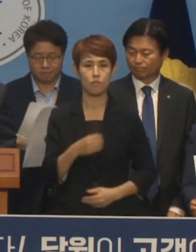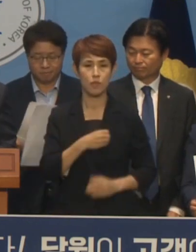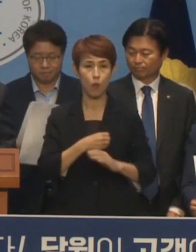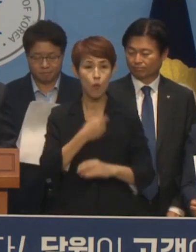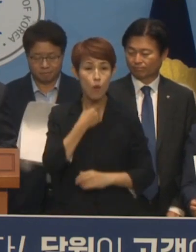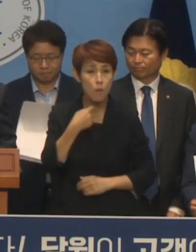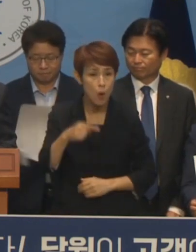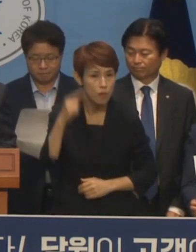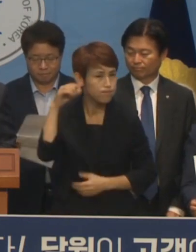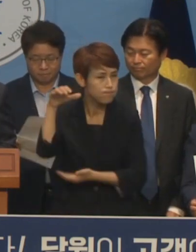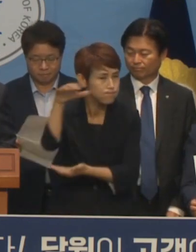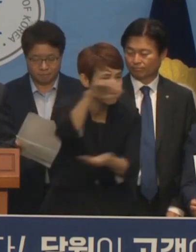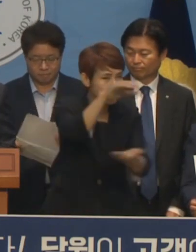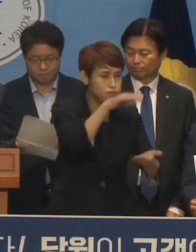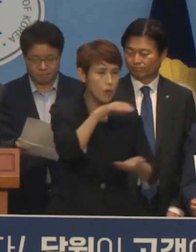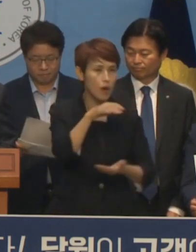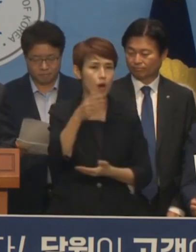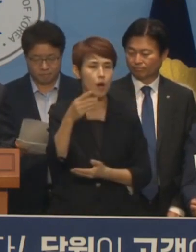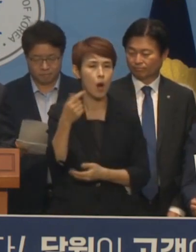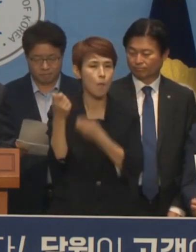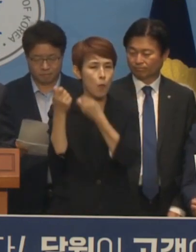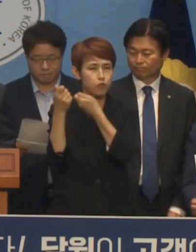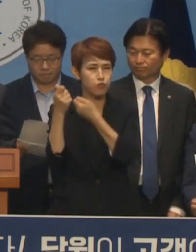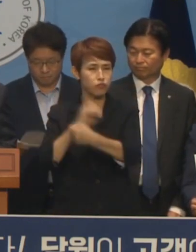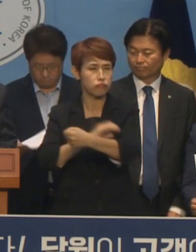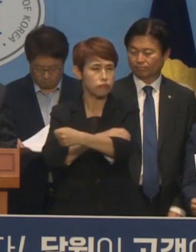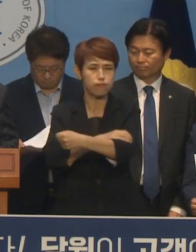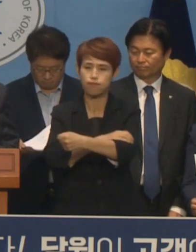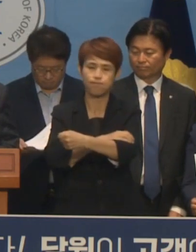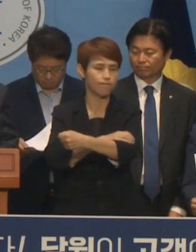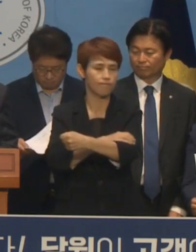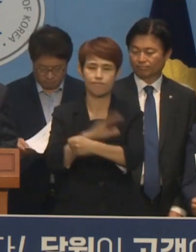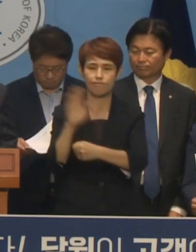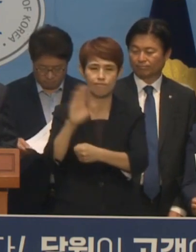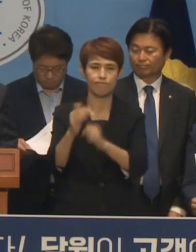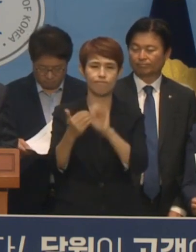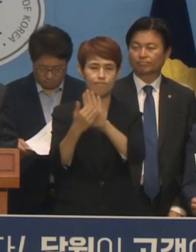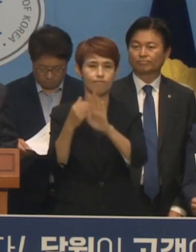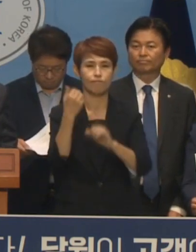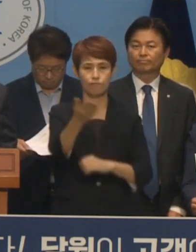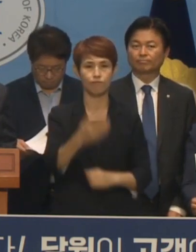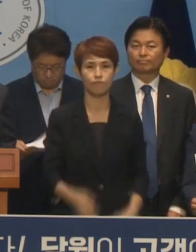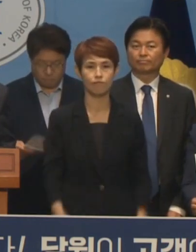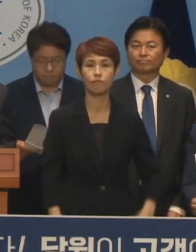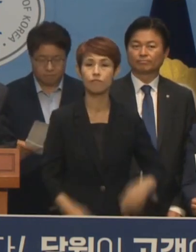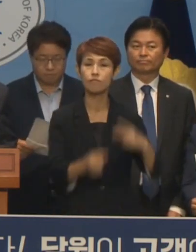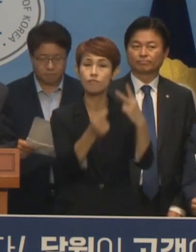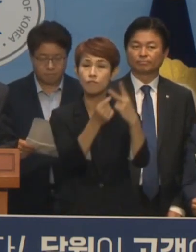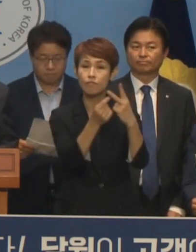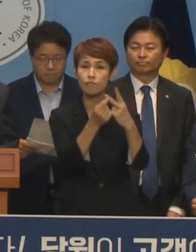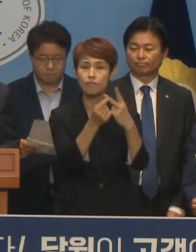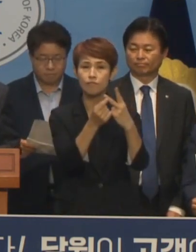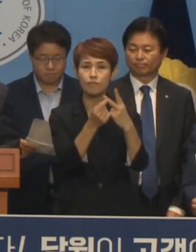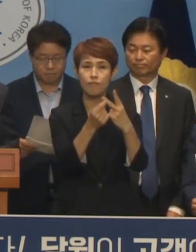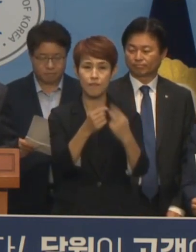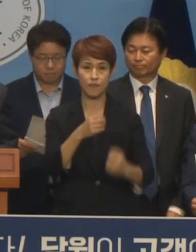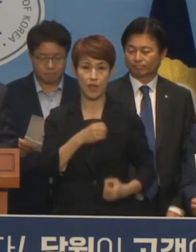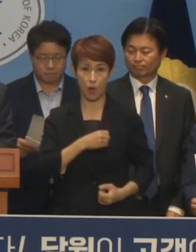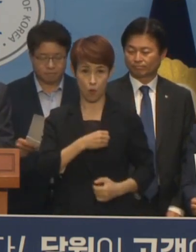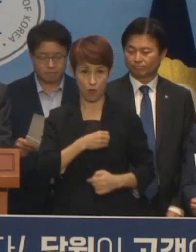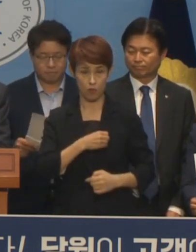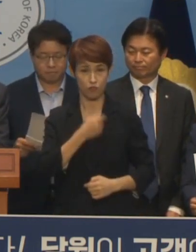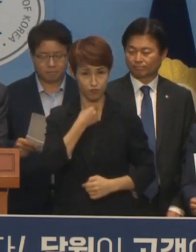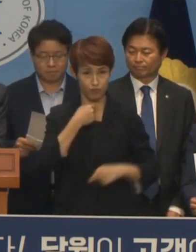통해 보수 세력의 프레임을 무력화시키겠습니다. 둘째, 당원의